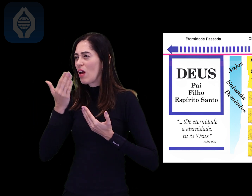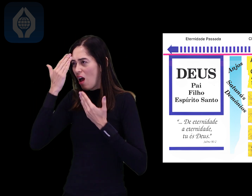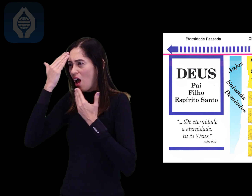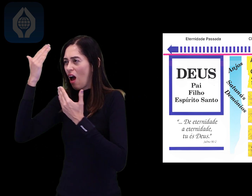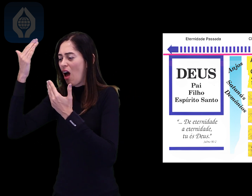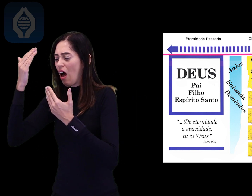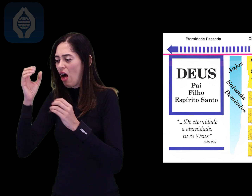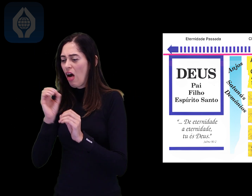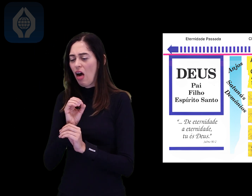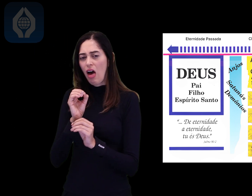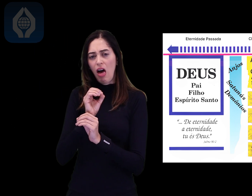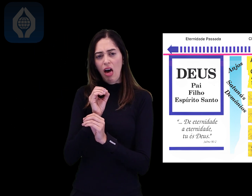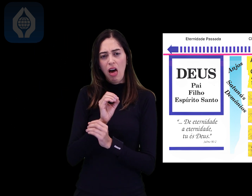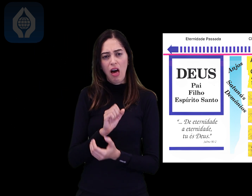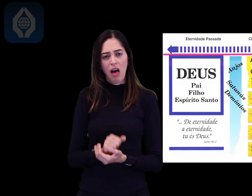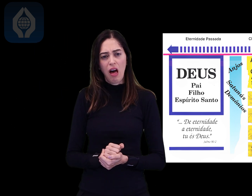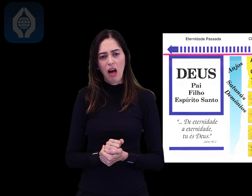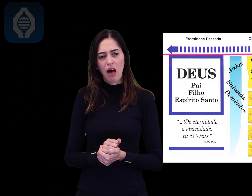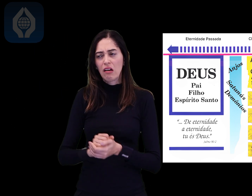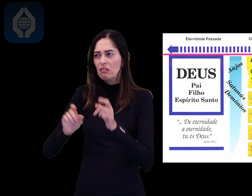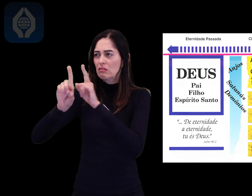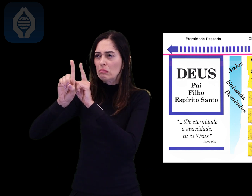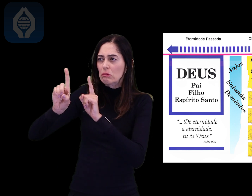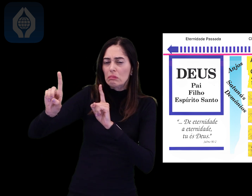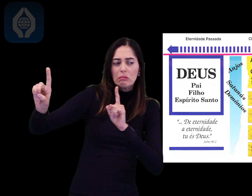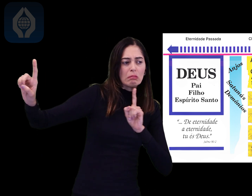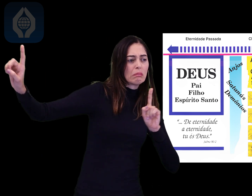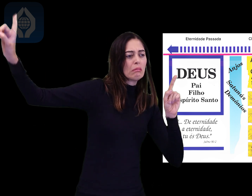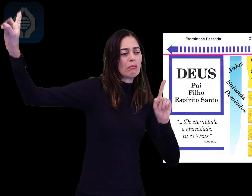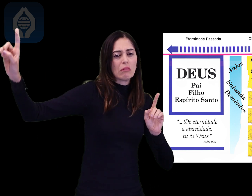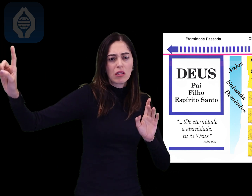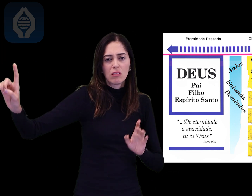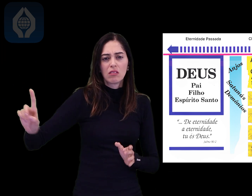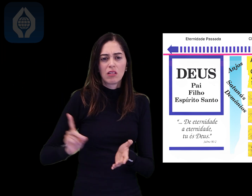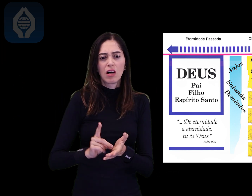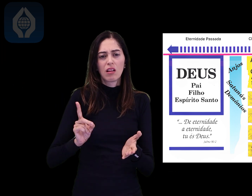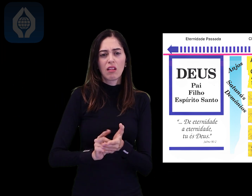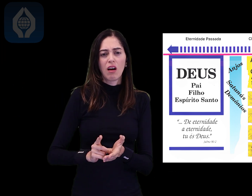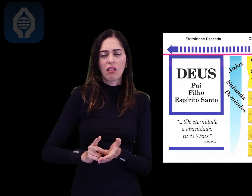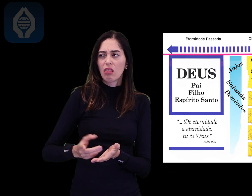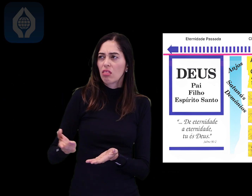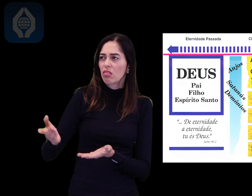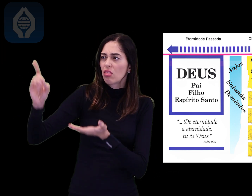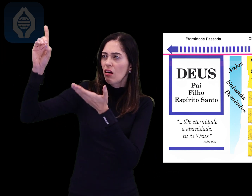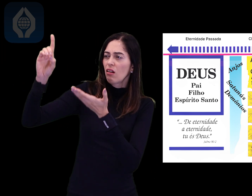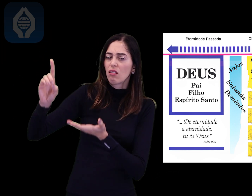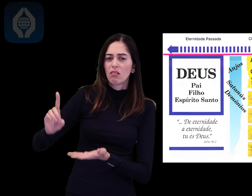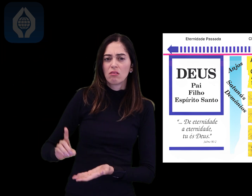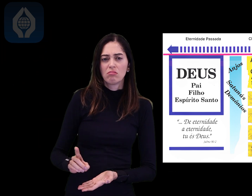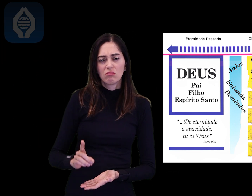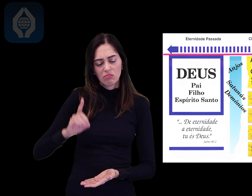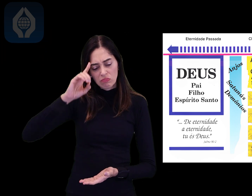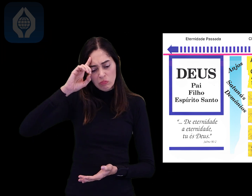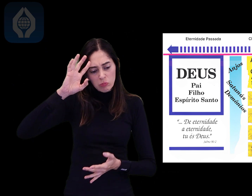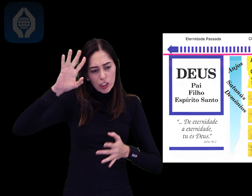se afastaram deliberadamente do que sabiam ser a verdade sobre Deus, e seus pensamentos ficaram cada vez